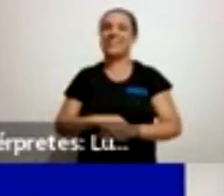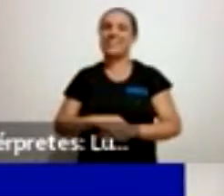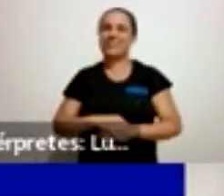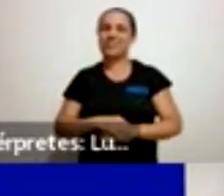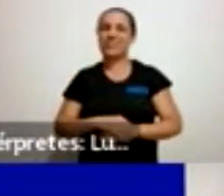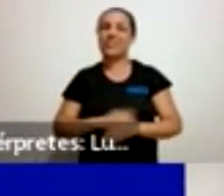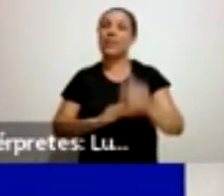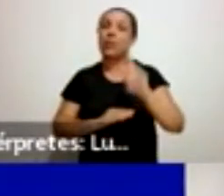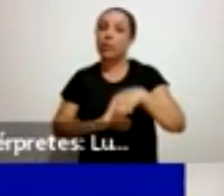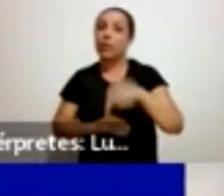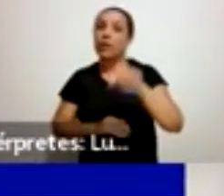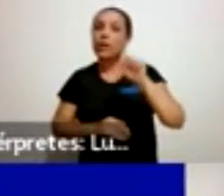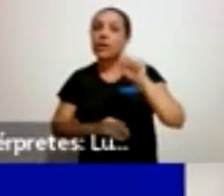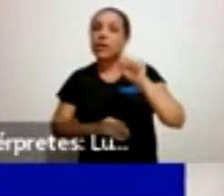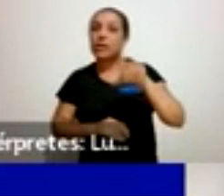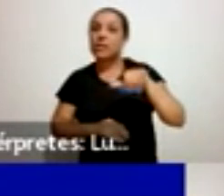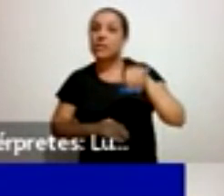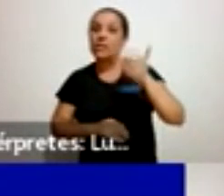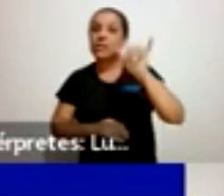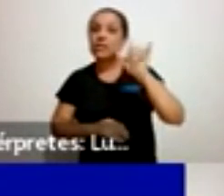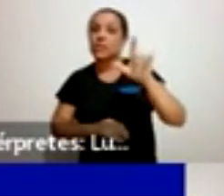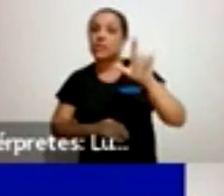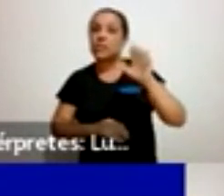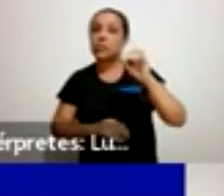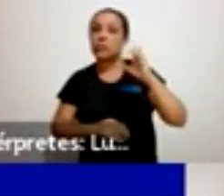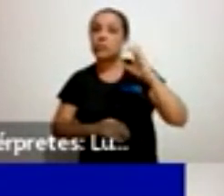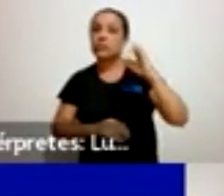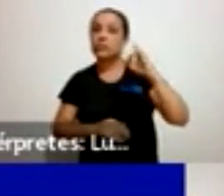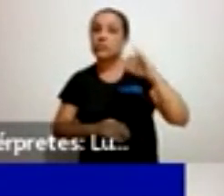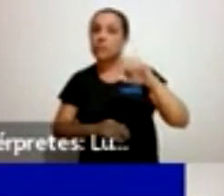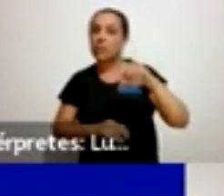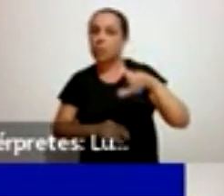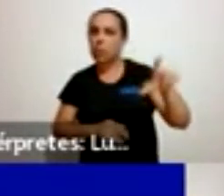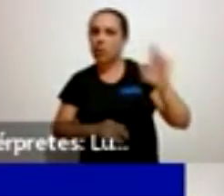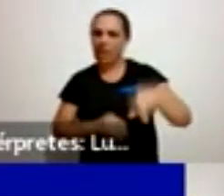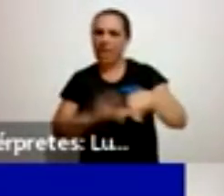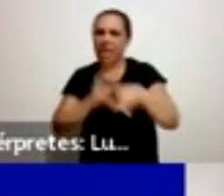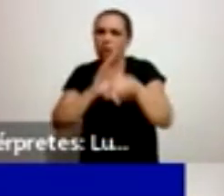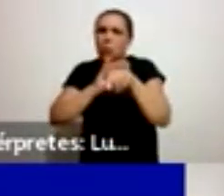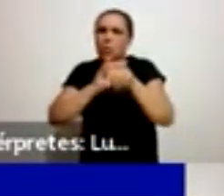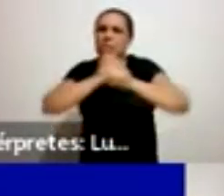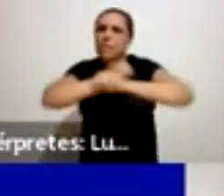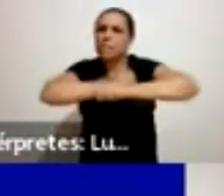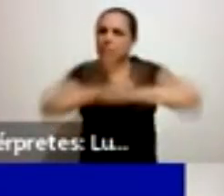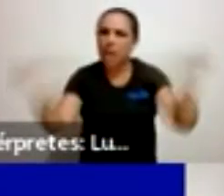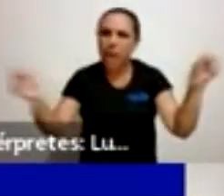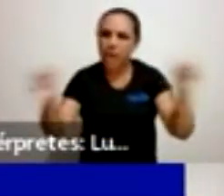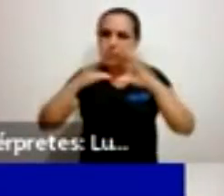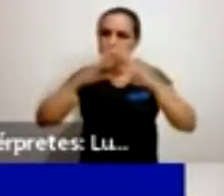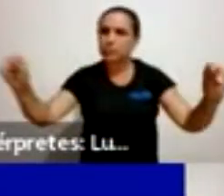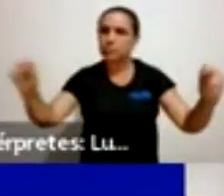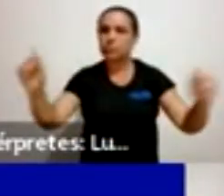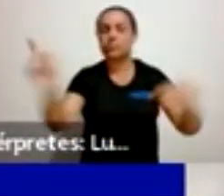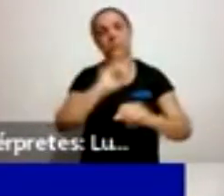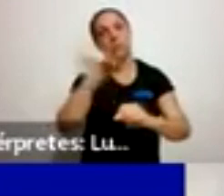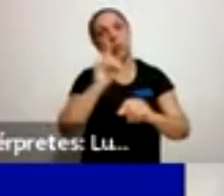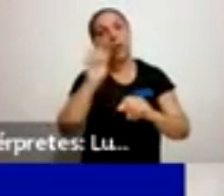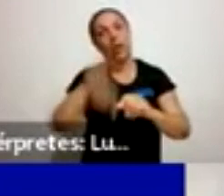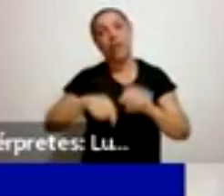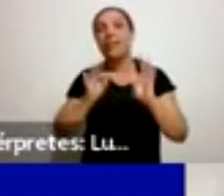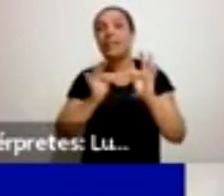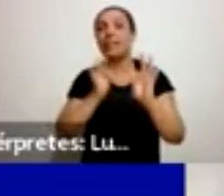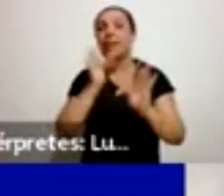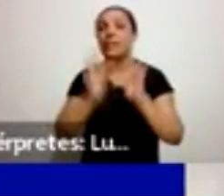bem, ele não tem a função de curar, isso é muito importante. Ele é um coadjuvante no tratamento da saúde porque ele